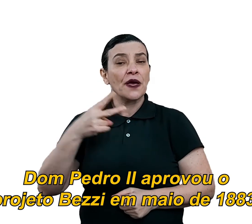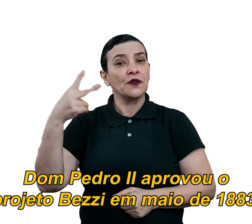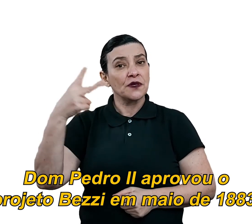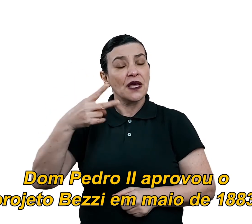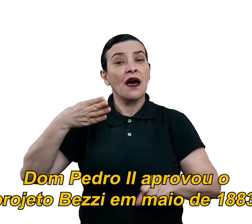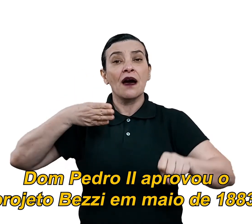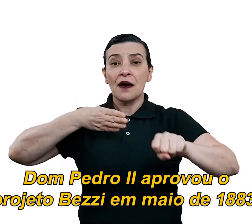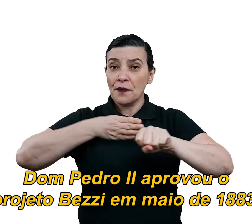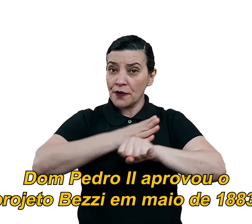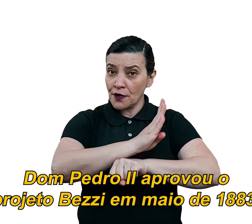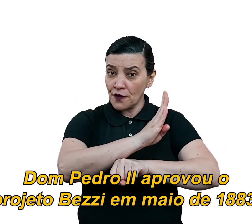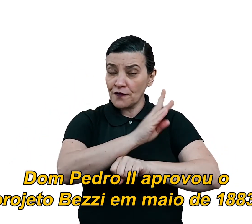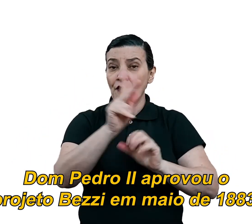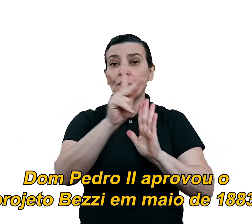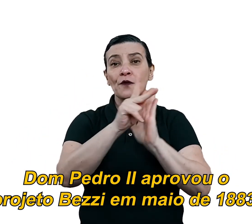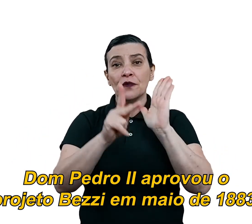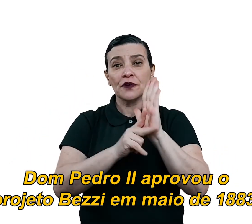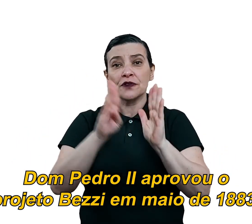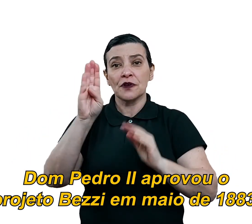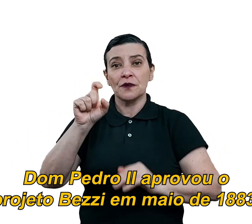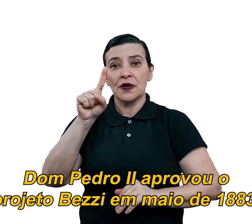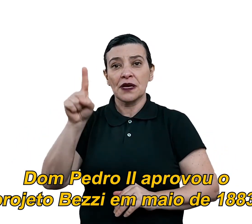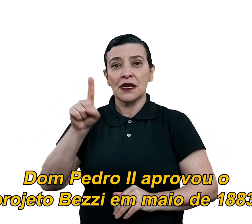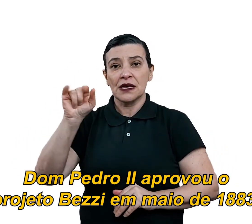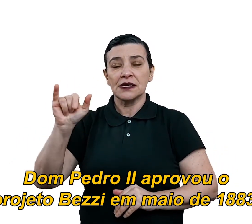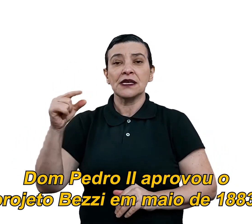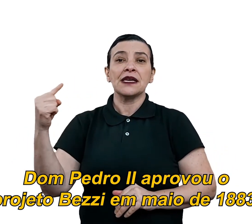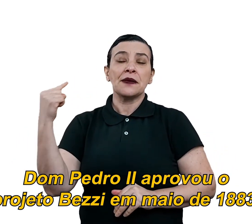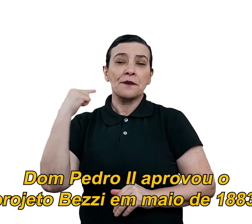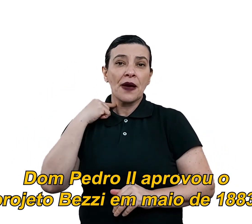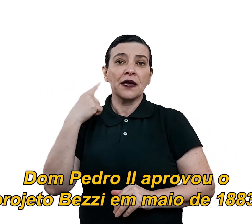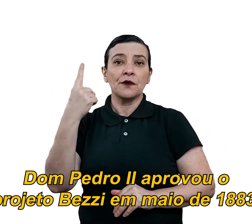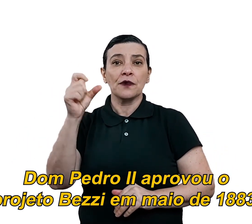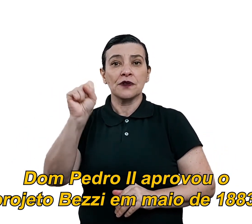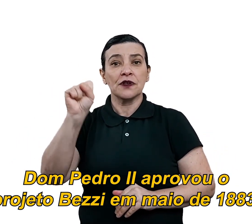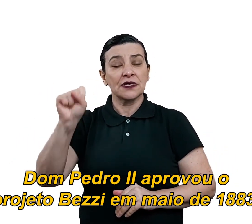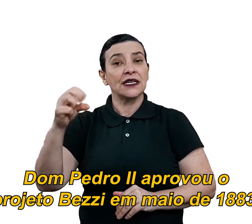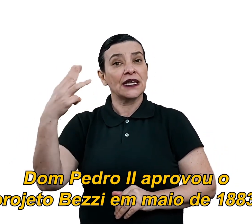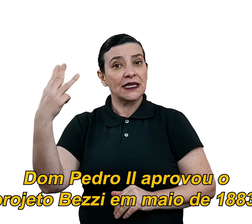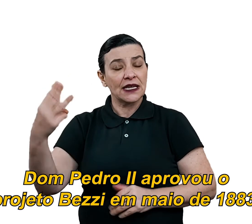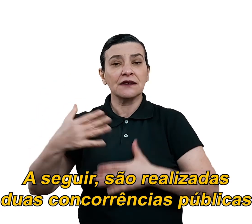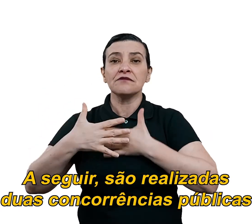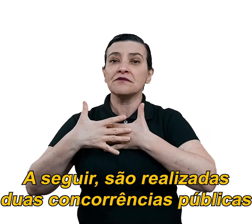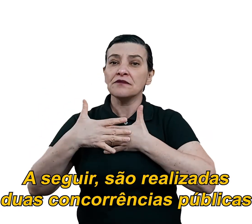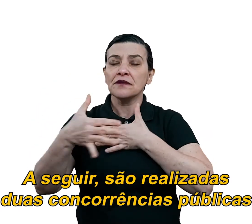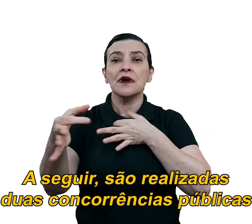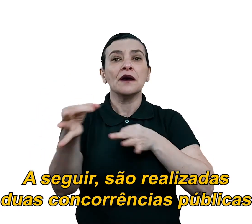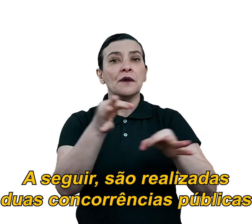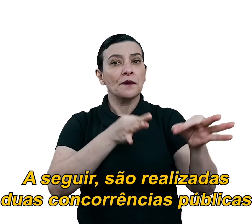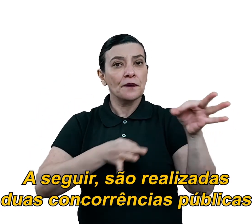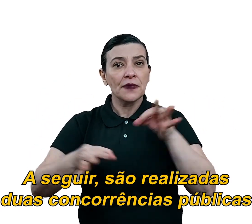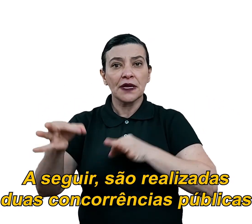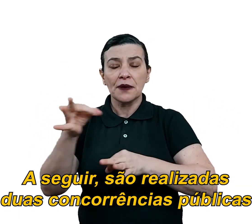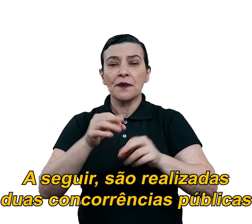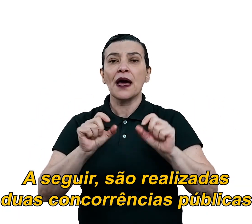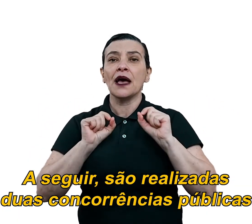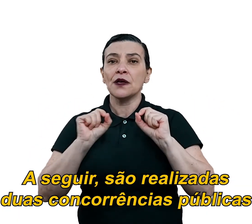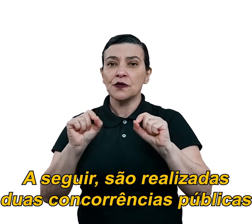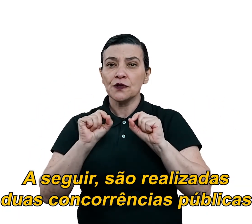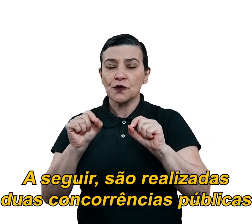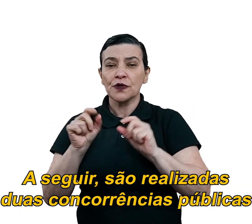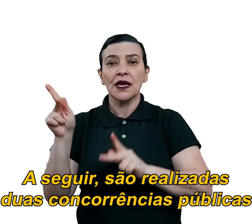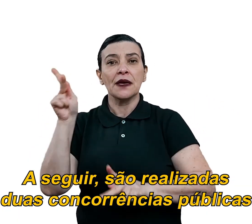Pedro II aprovou o projeto Bezzi em maio de 1883. A seguir, são realizadas